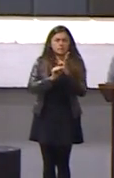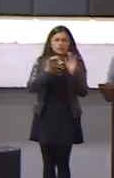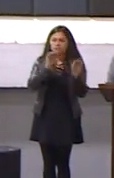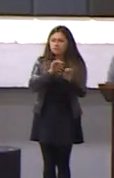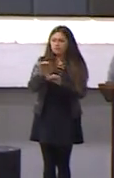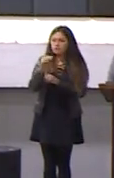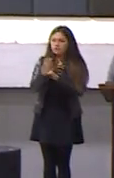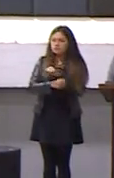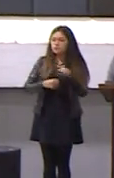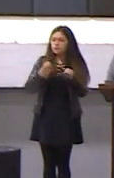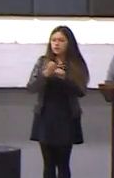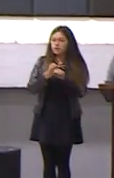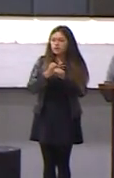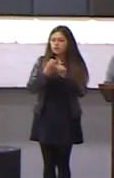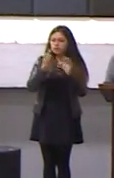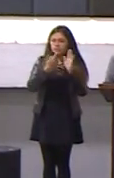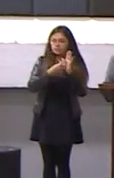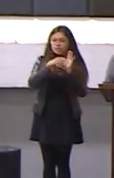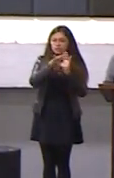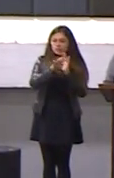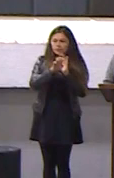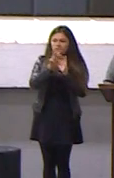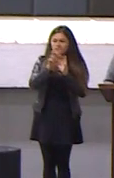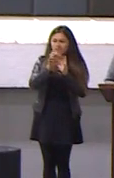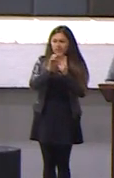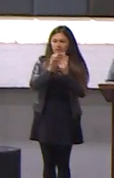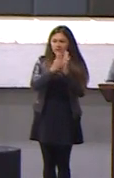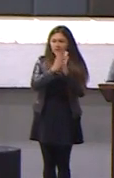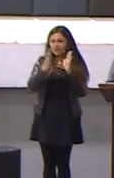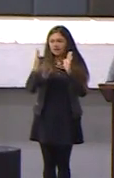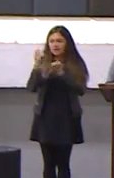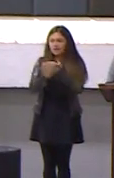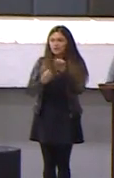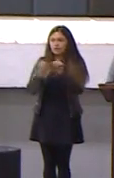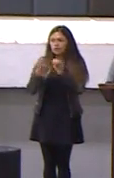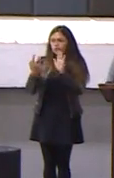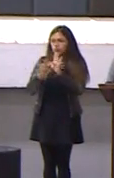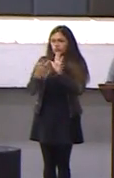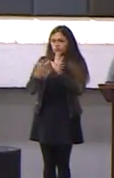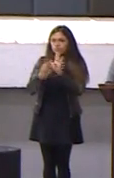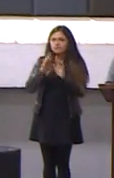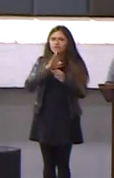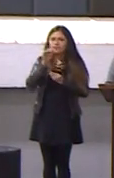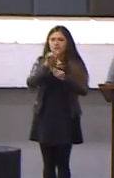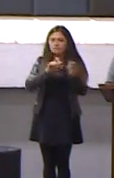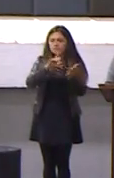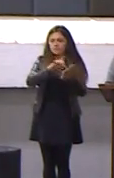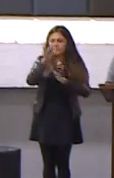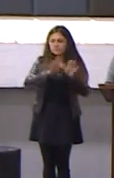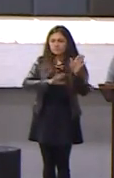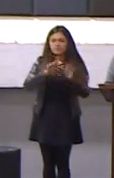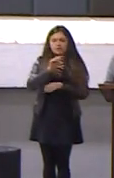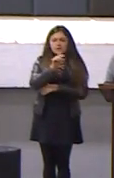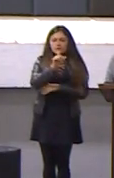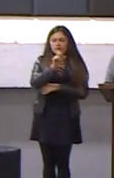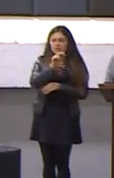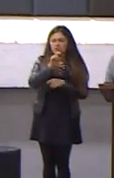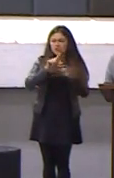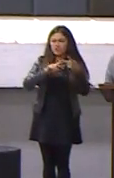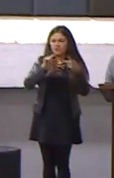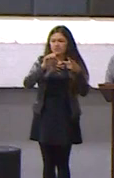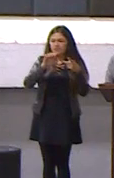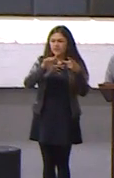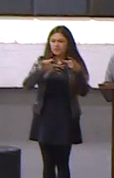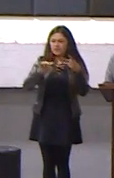año 1970 al año 2000 participantes son el profesor daniel oliveros serán el y martínez el profesor